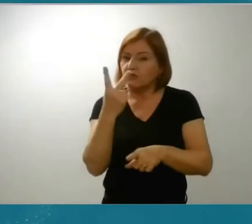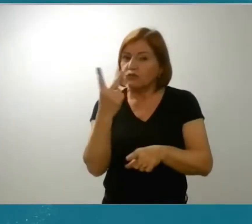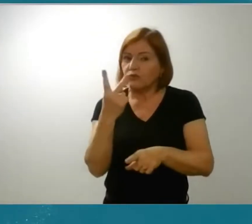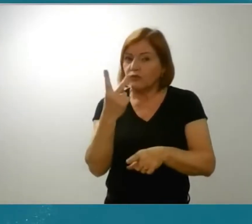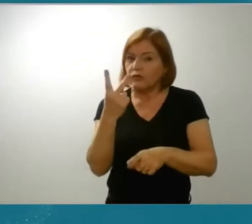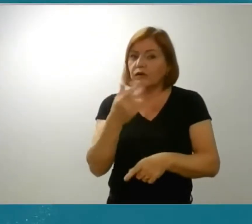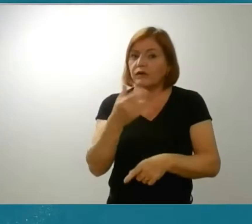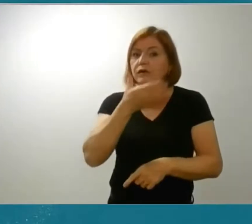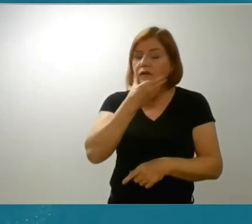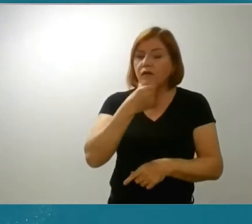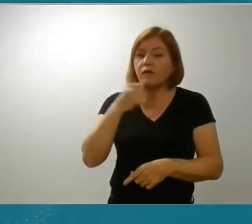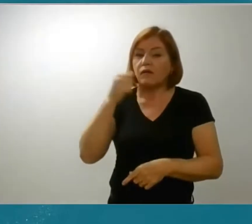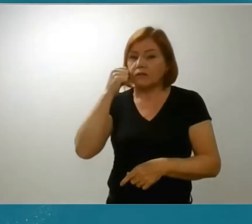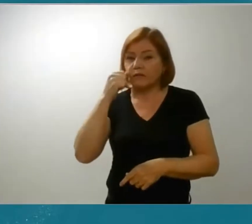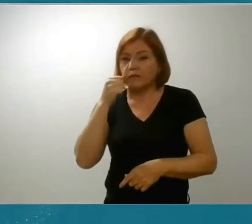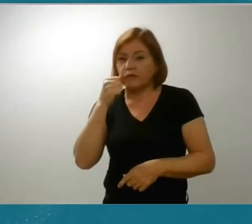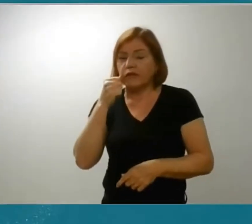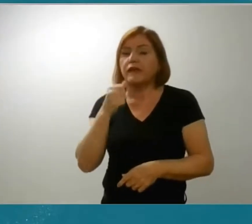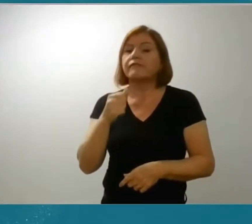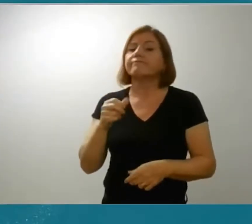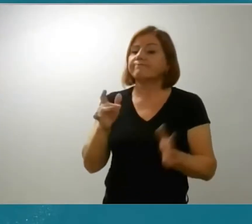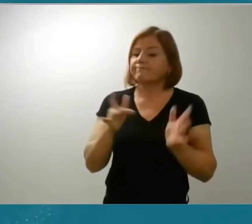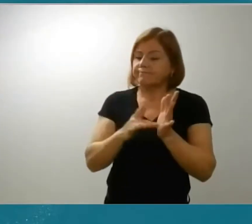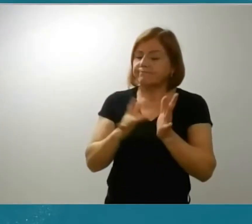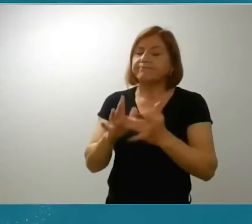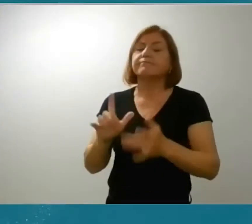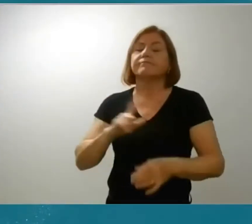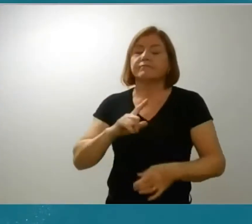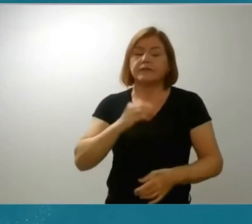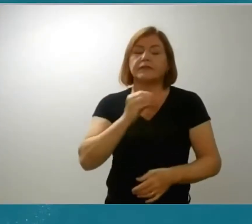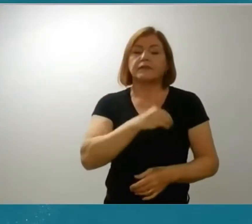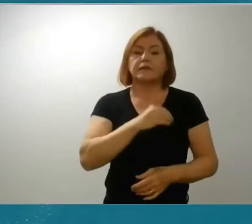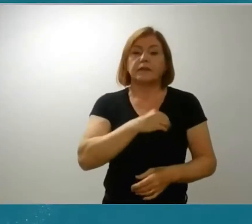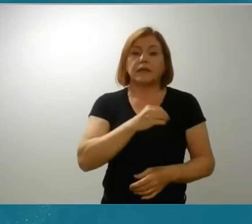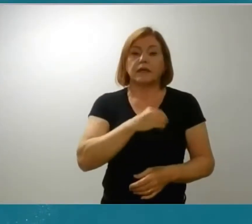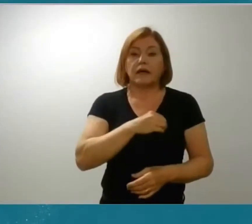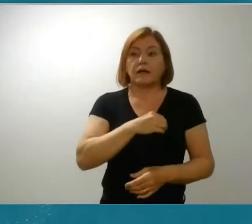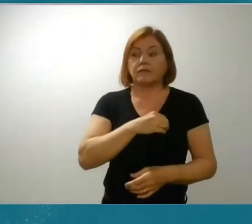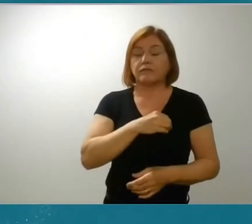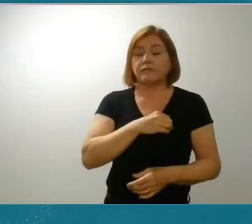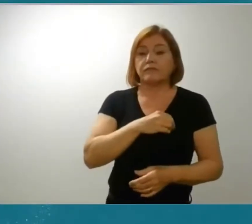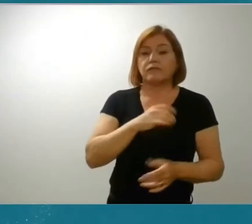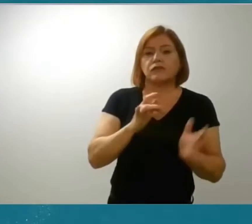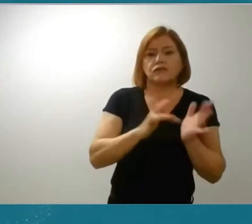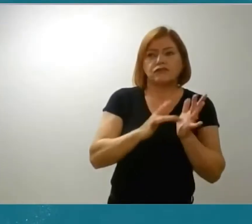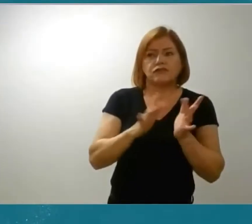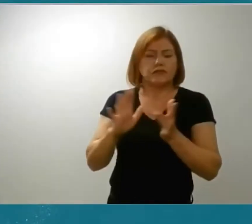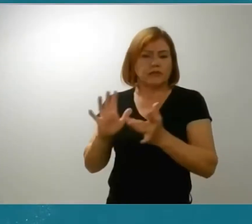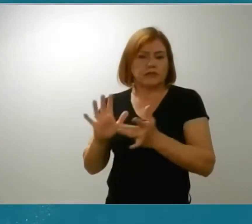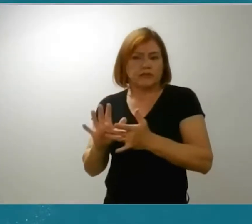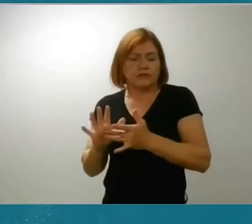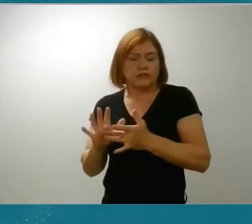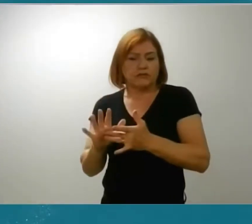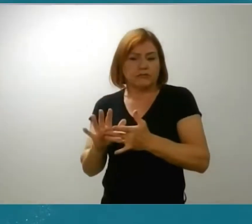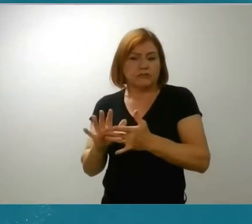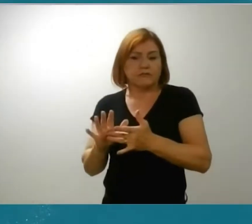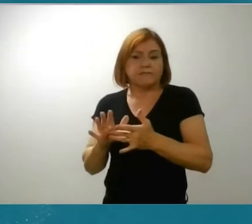Ele veio, né, da mulher. Como veio da mulher? Mateus 1.